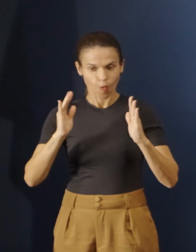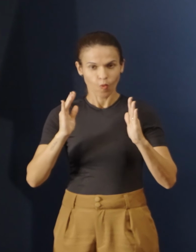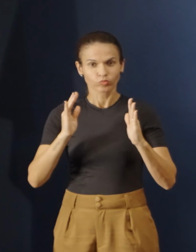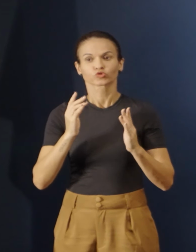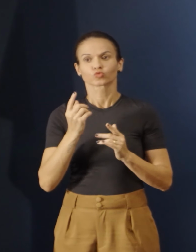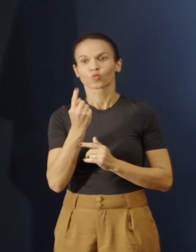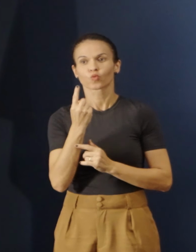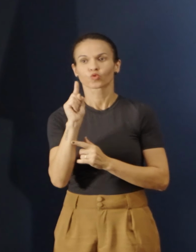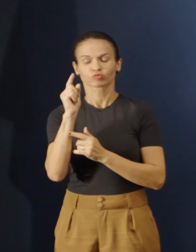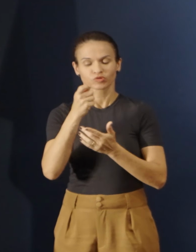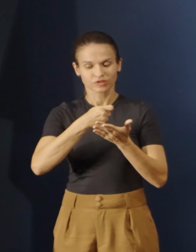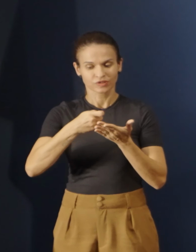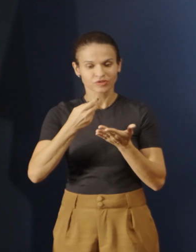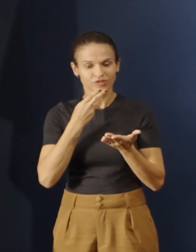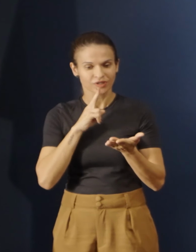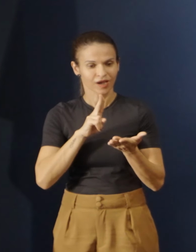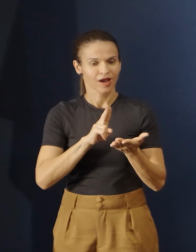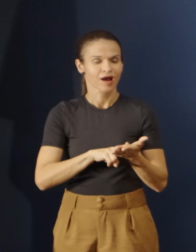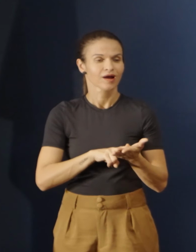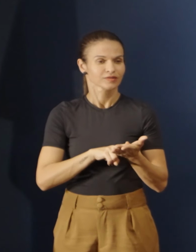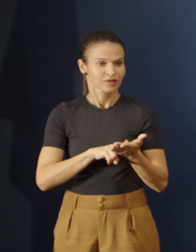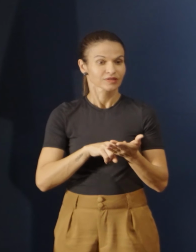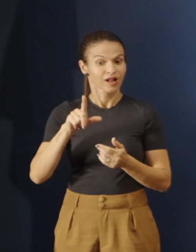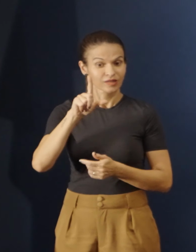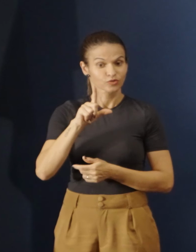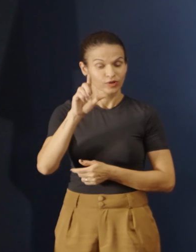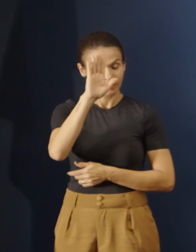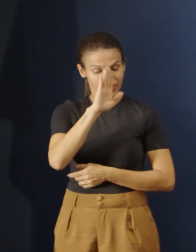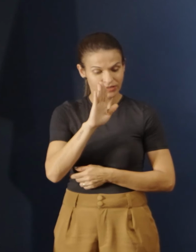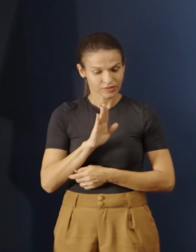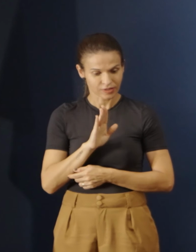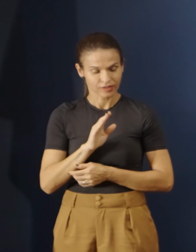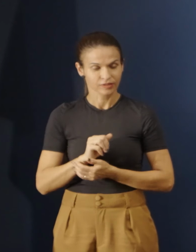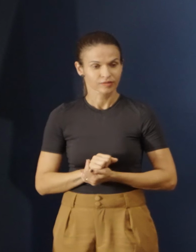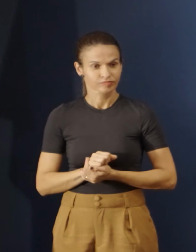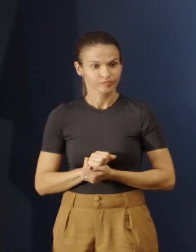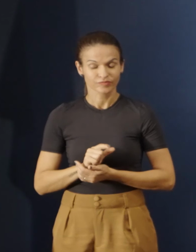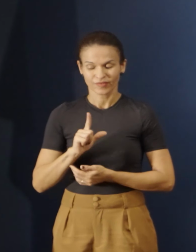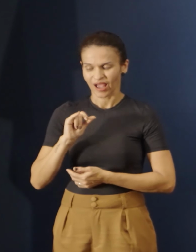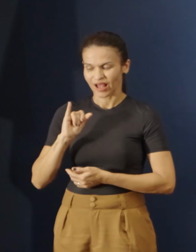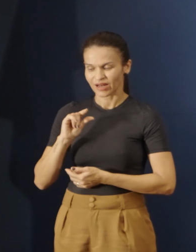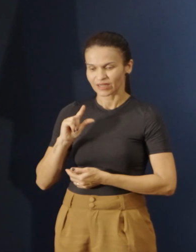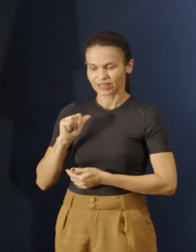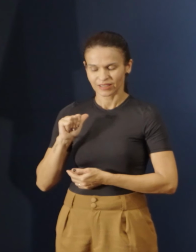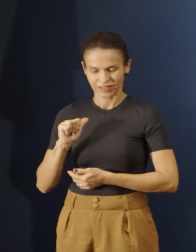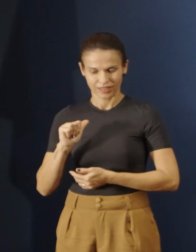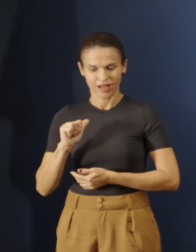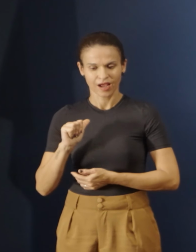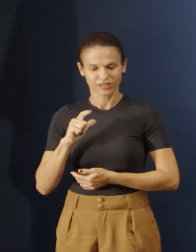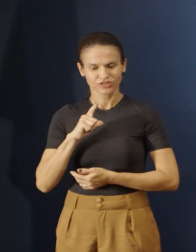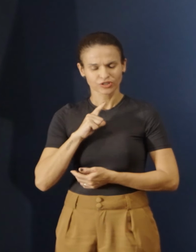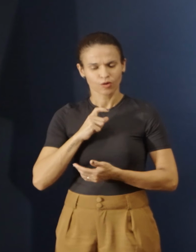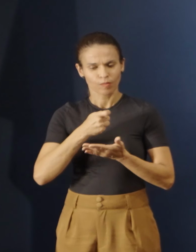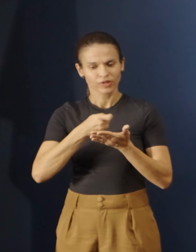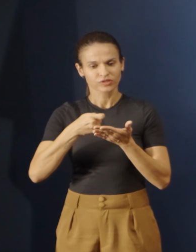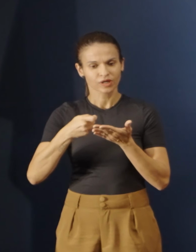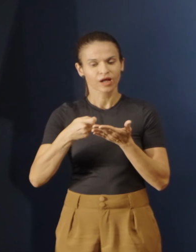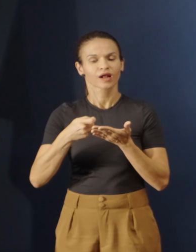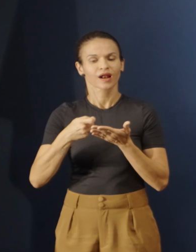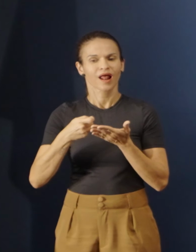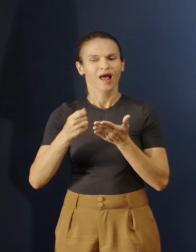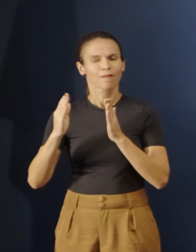grandes escritores de cartas, epistológrafos da literatura brasileira. A Lígia Fagundes Telles também tinha uma coisa com a escrita mesmo na era